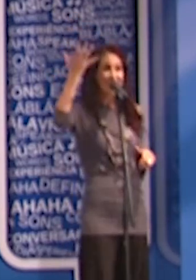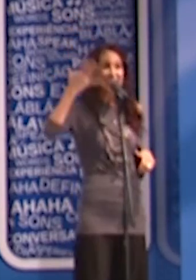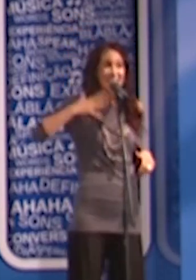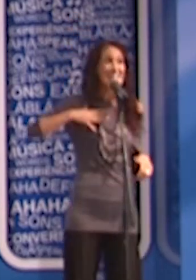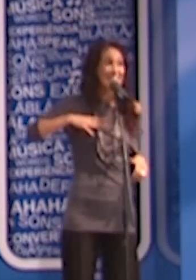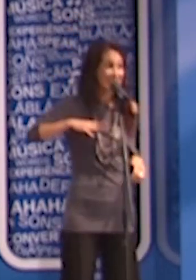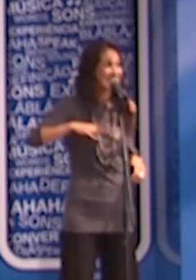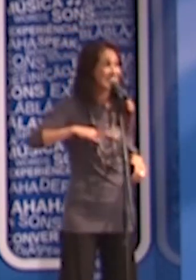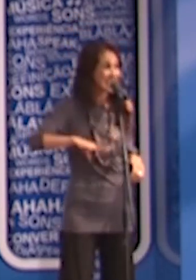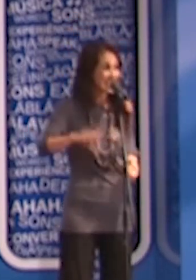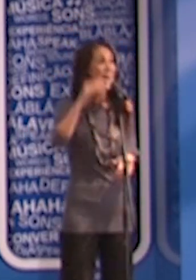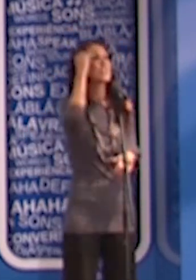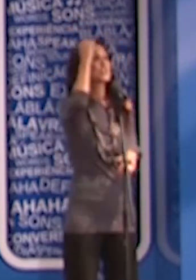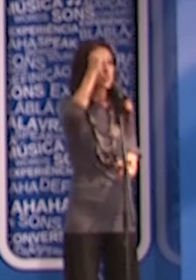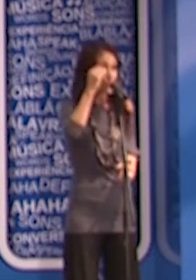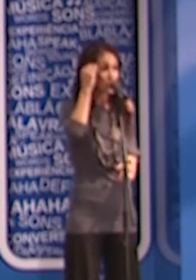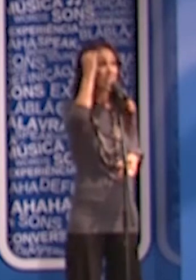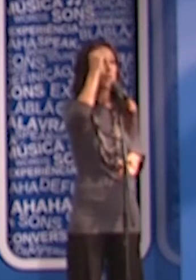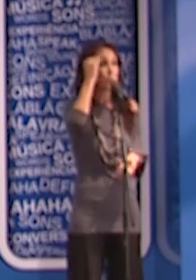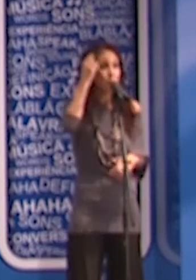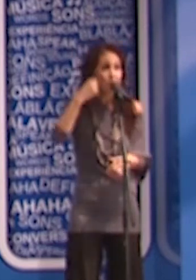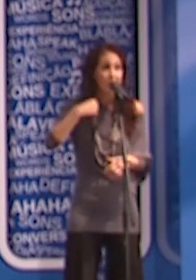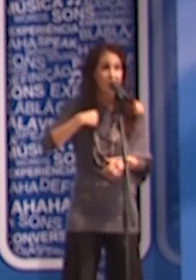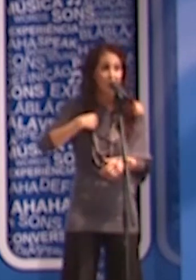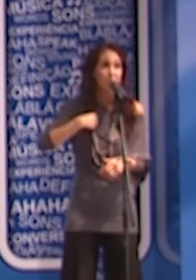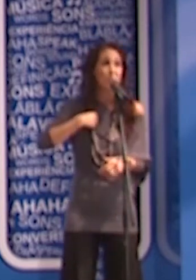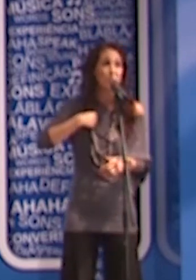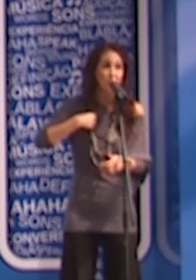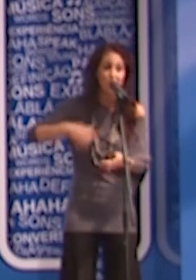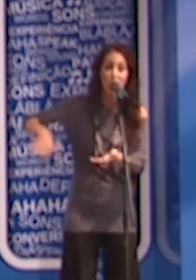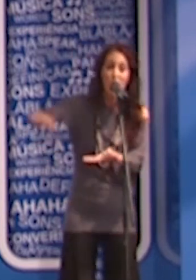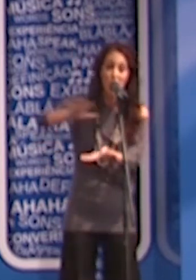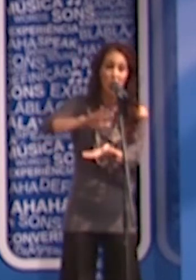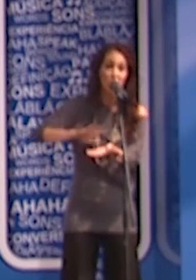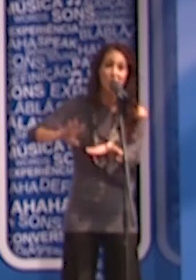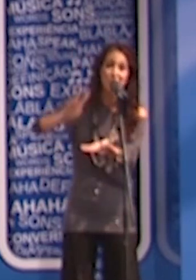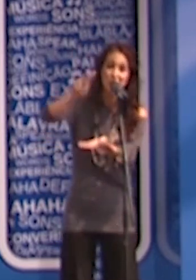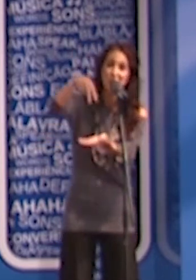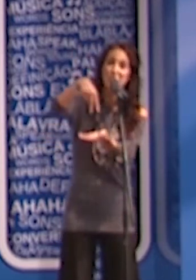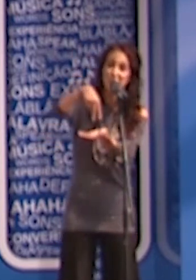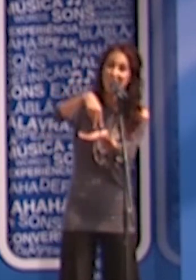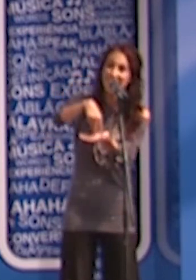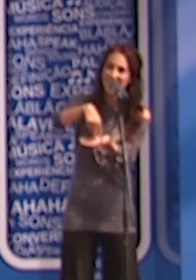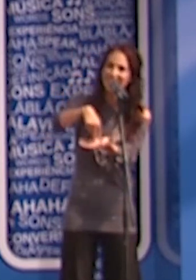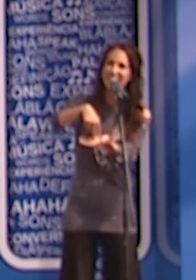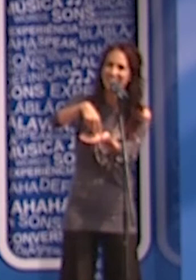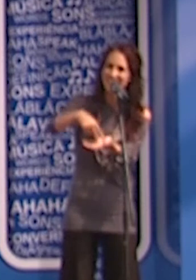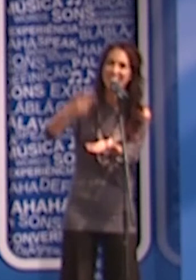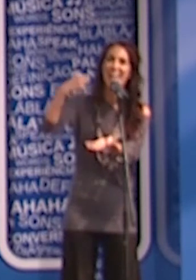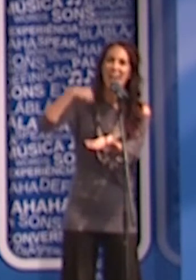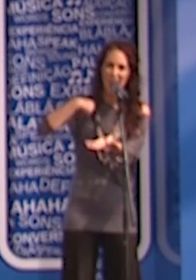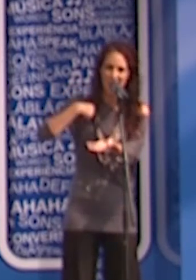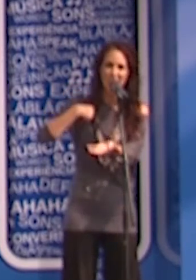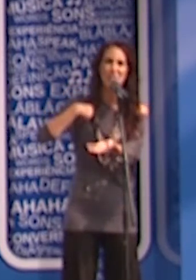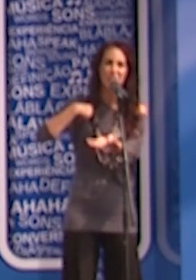Quando quiseres sonhar comigo, onde